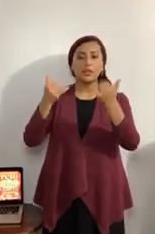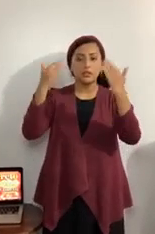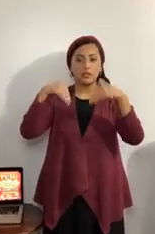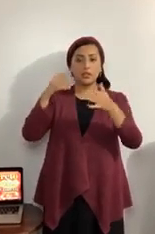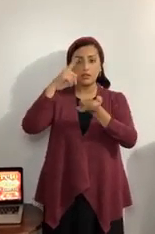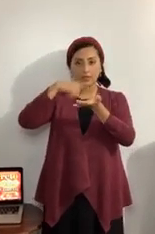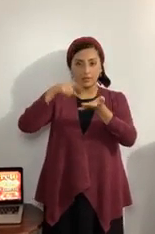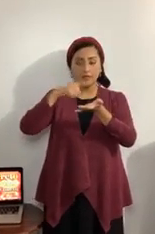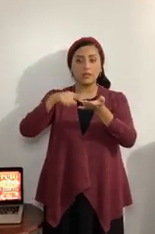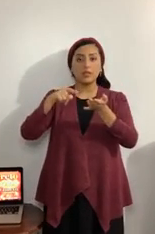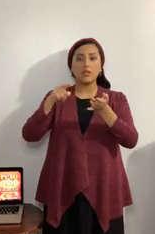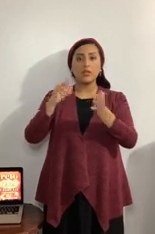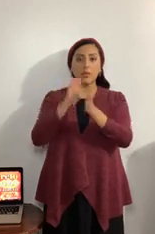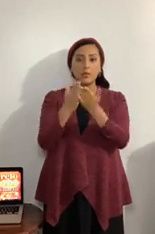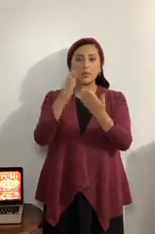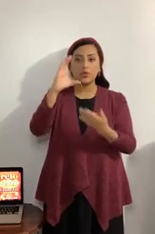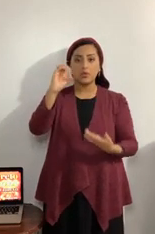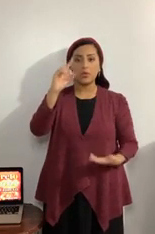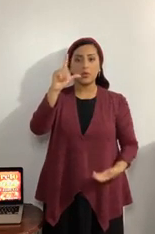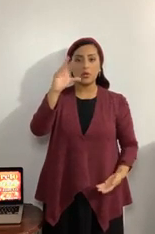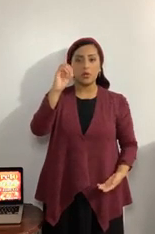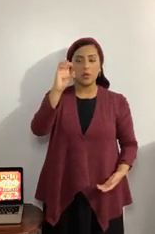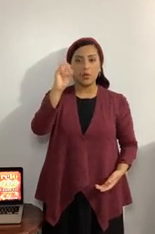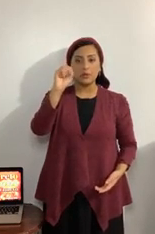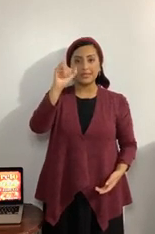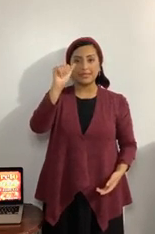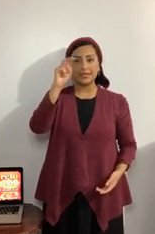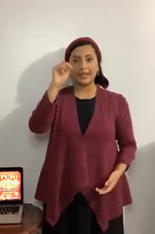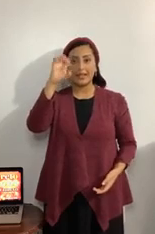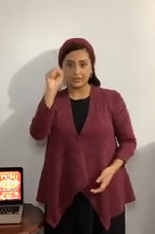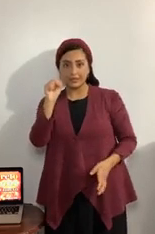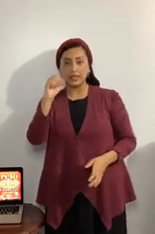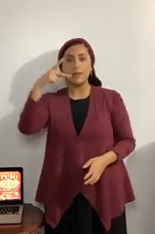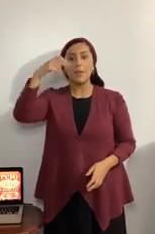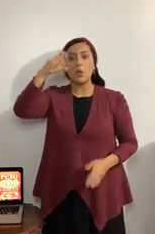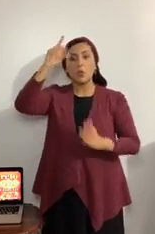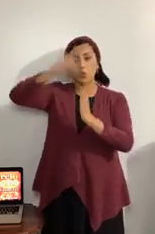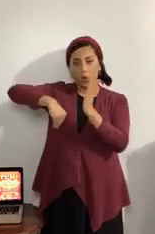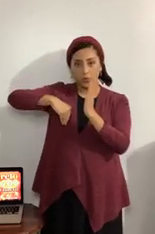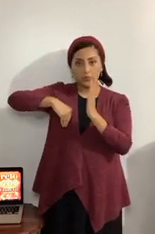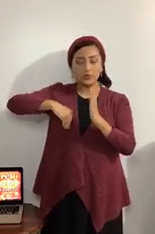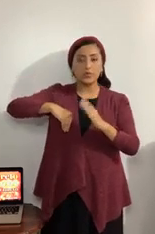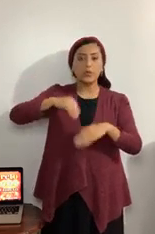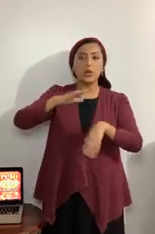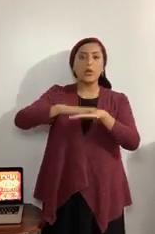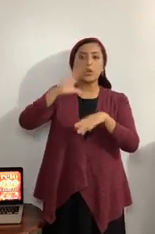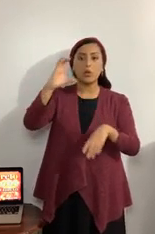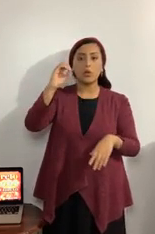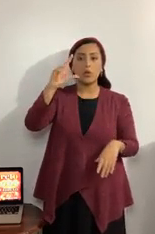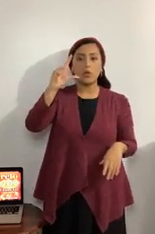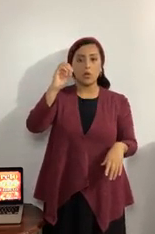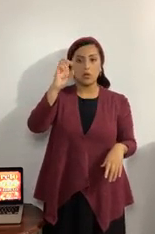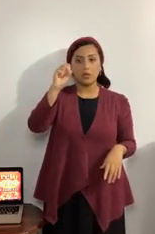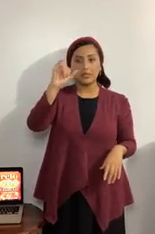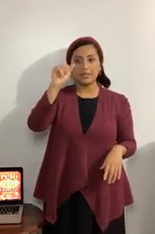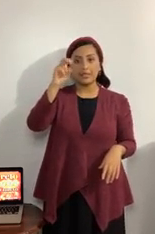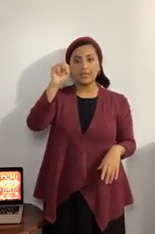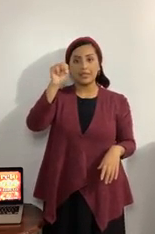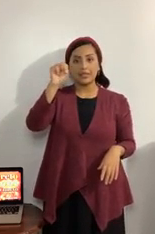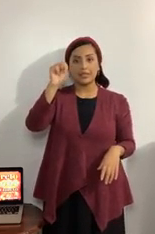los Colosenses, por favor, que escribió Shaul en Colosenses. Les